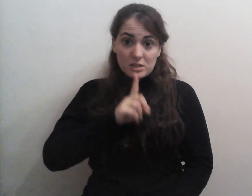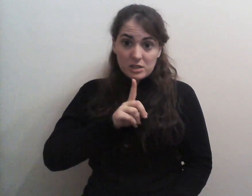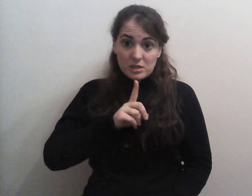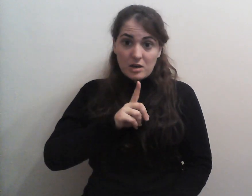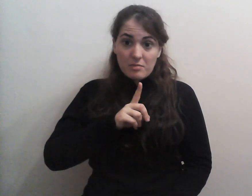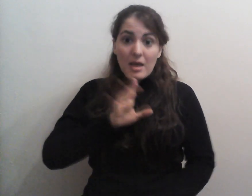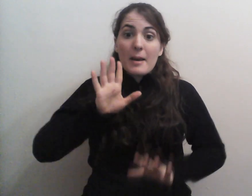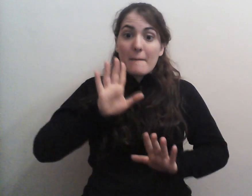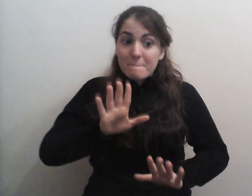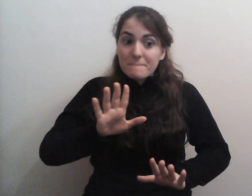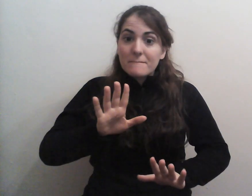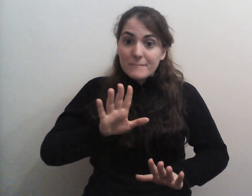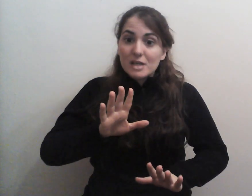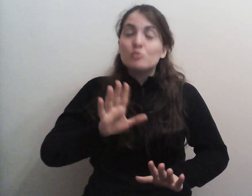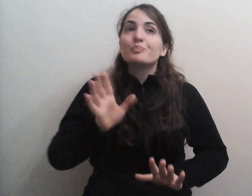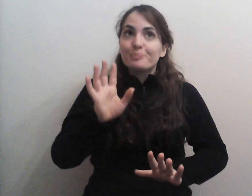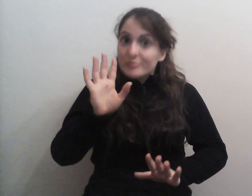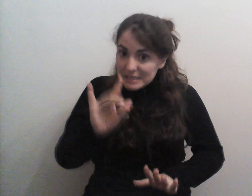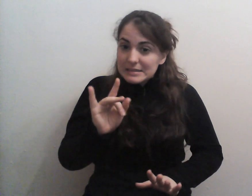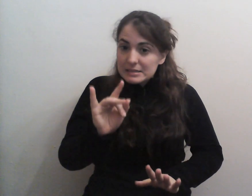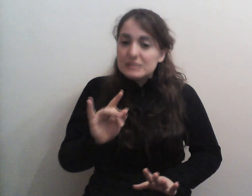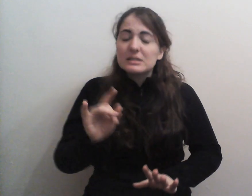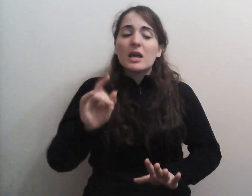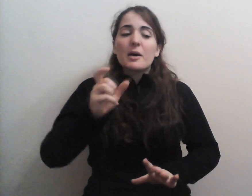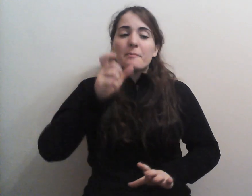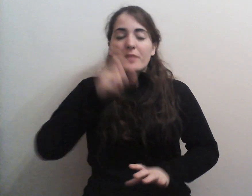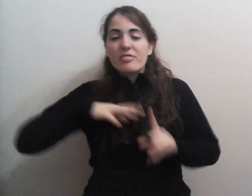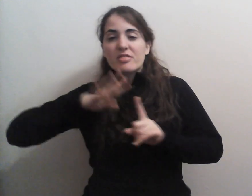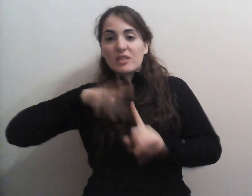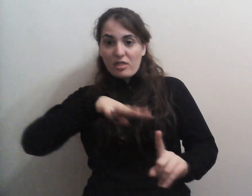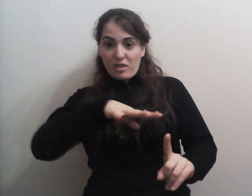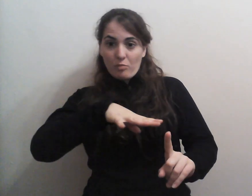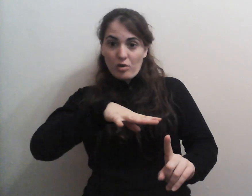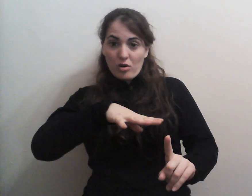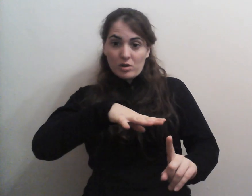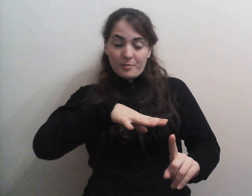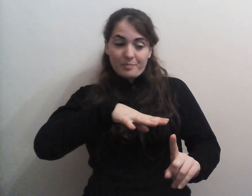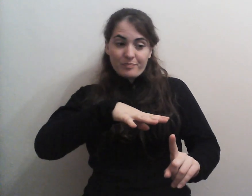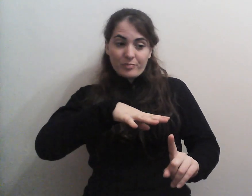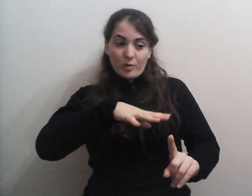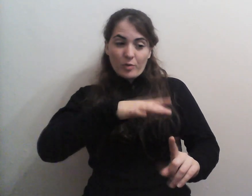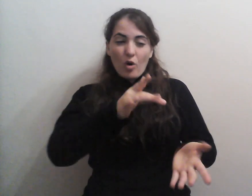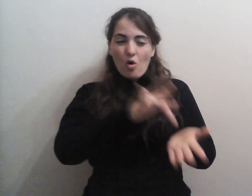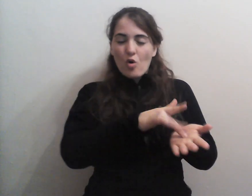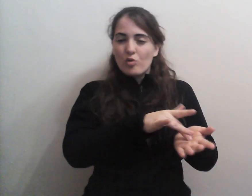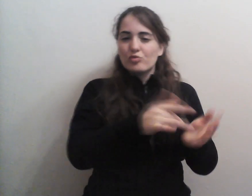esperanza. Y ahí se dio la resurrección de Cristo, en términos poéticos, simbólicos, existenciales. Ahora bien, espera un